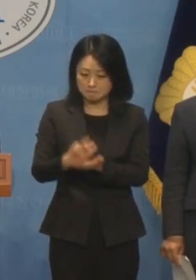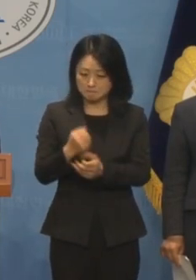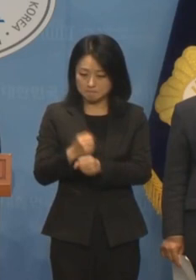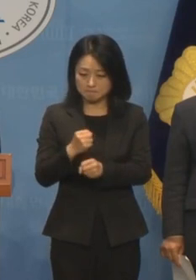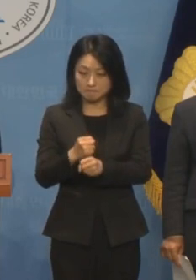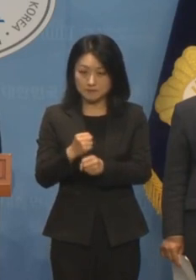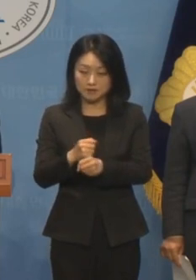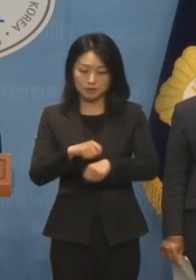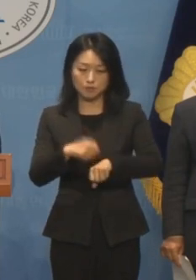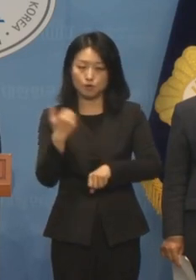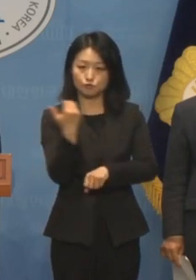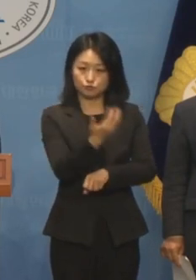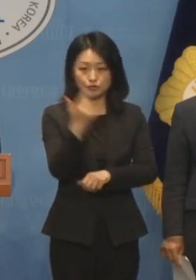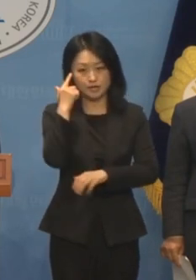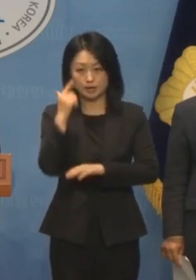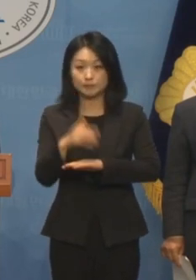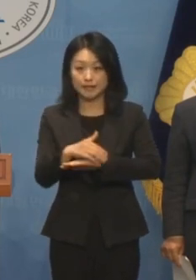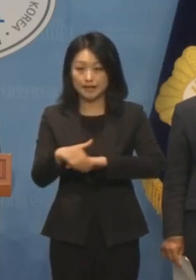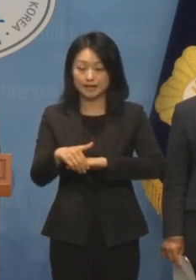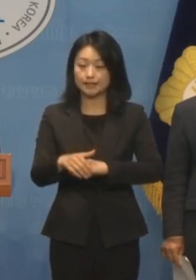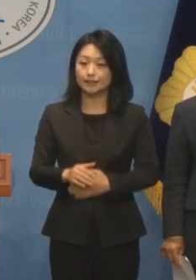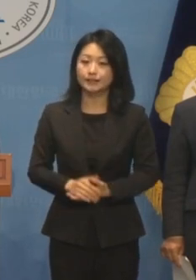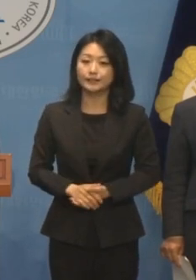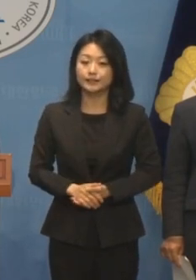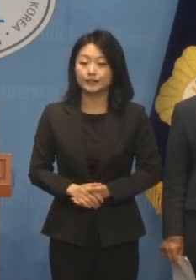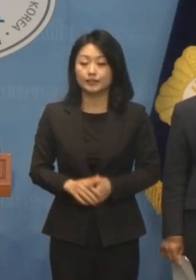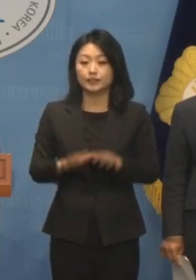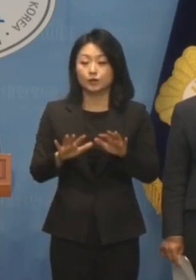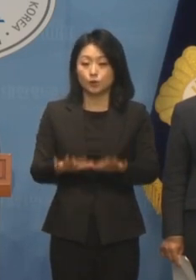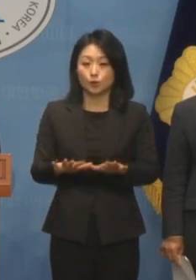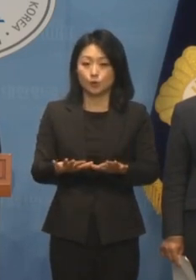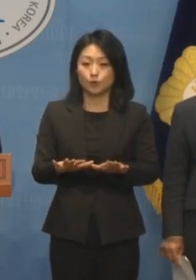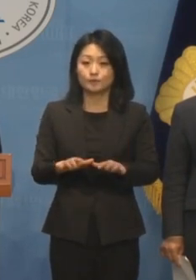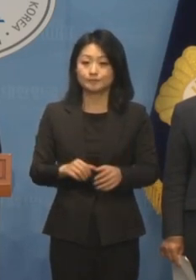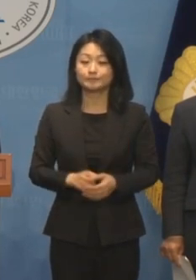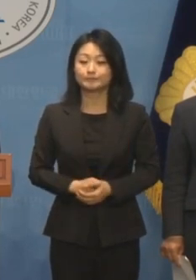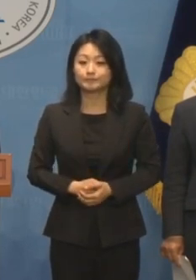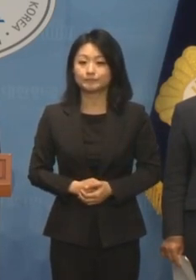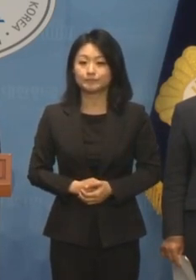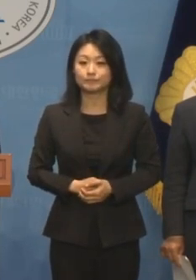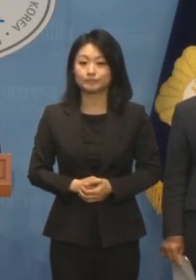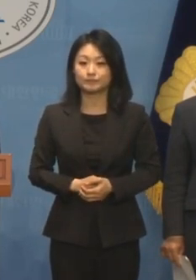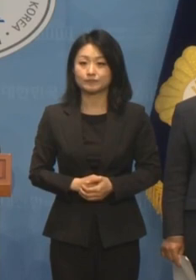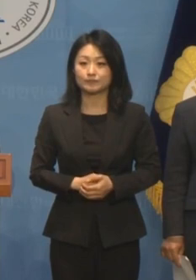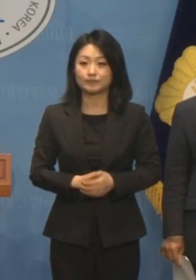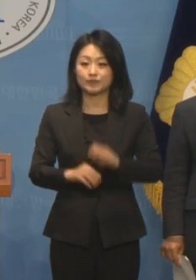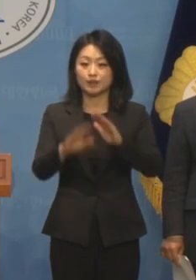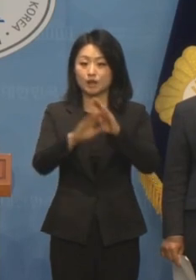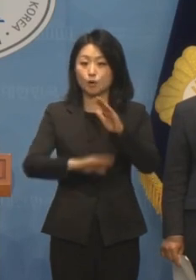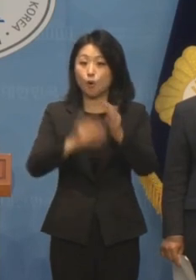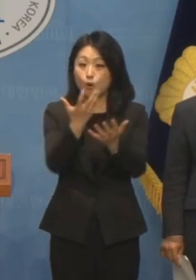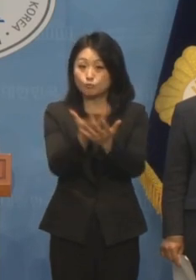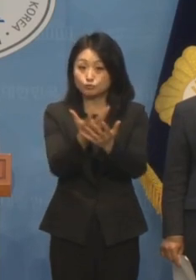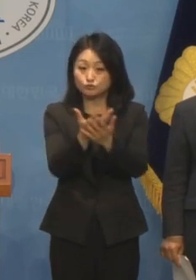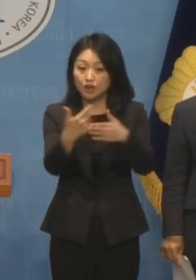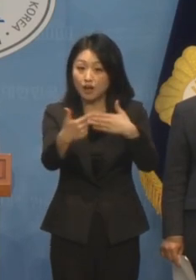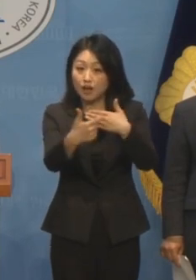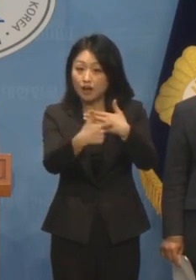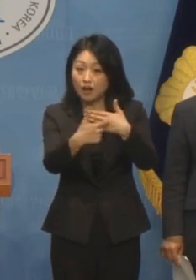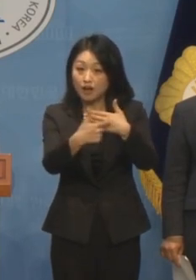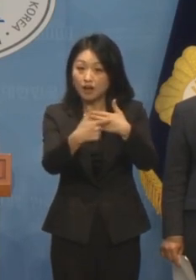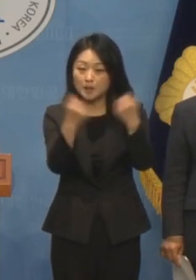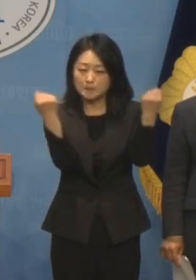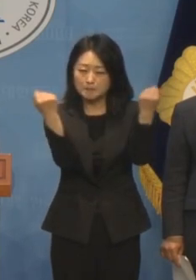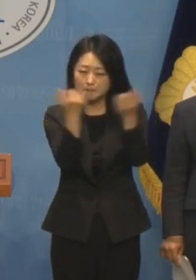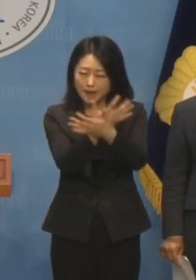찾아서 실행하도록 그렇게 하겠습니다. 이제 오늘은 표지가리 공문조작, 허위